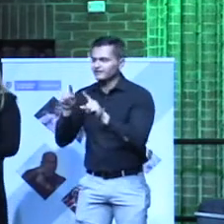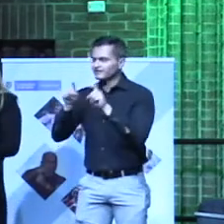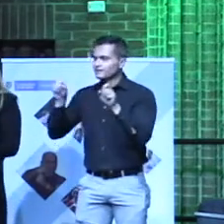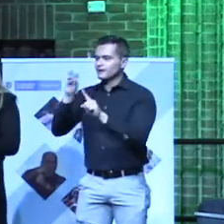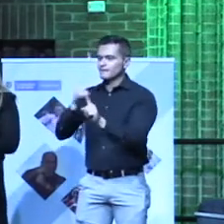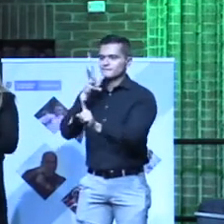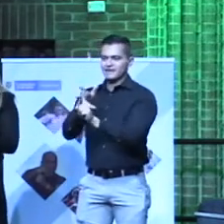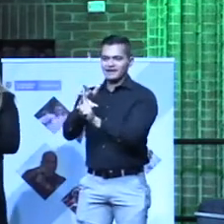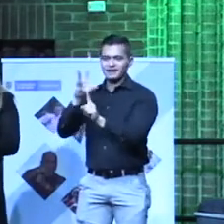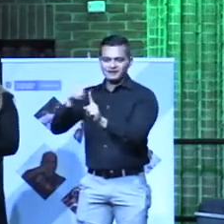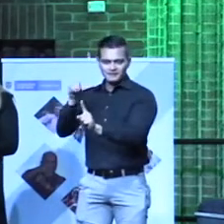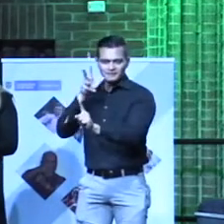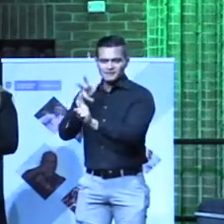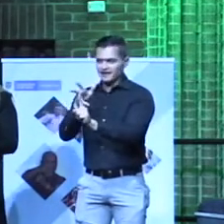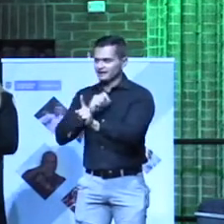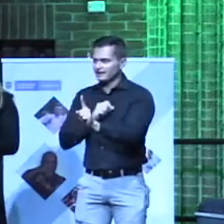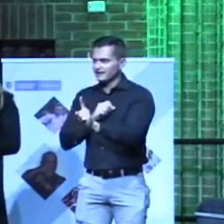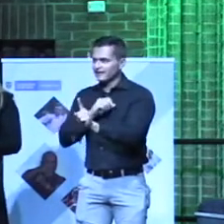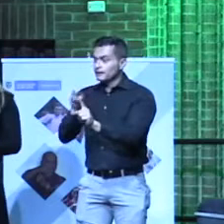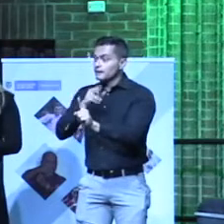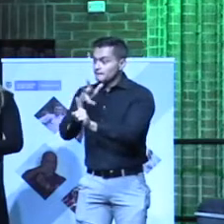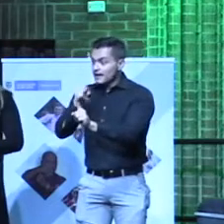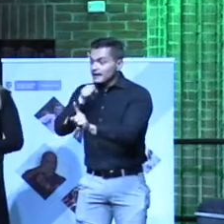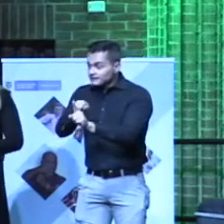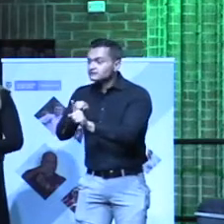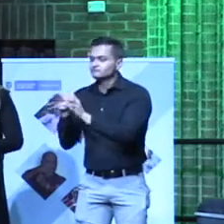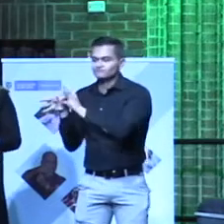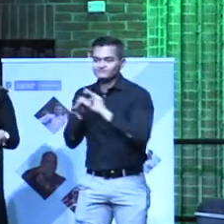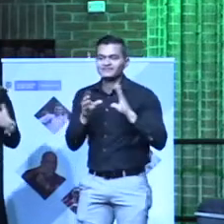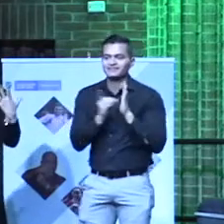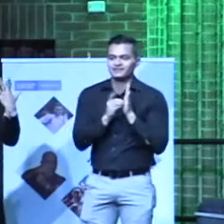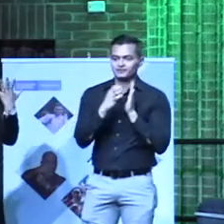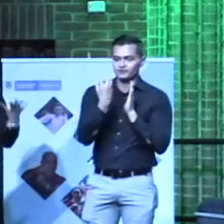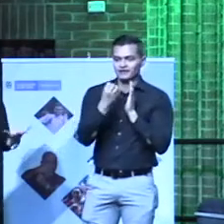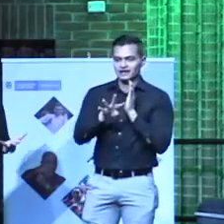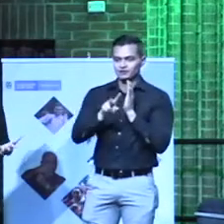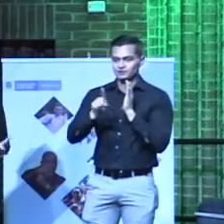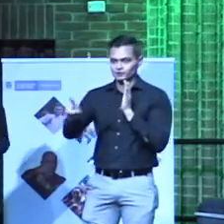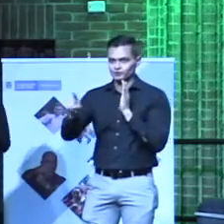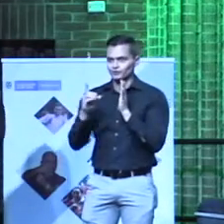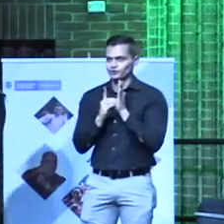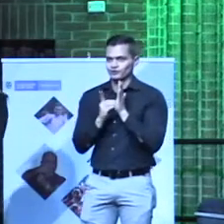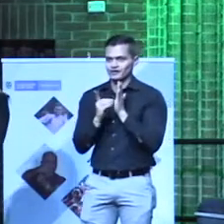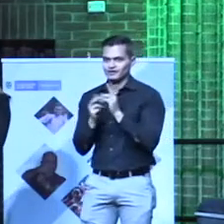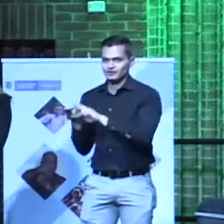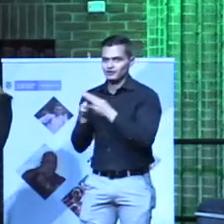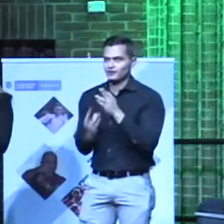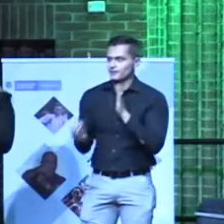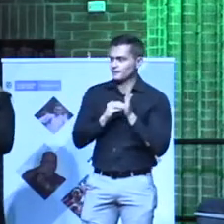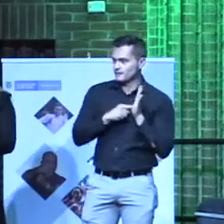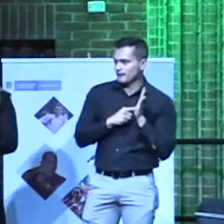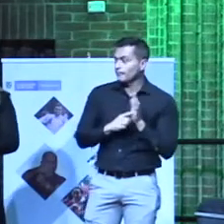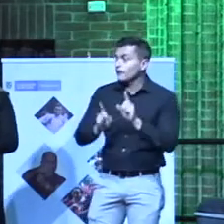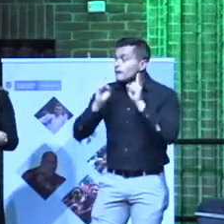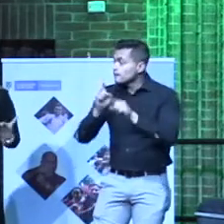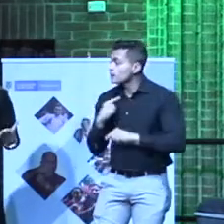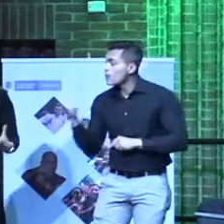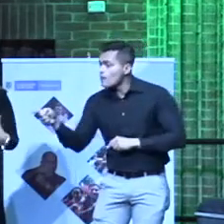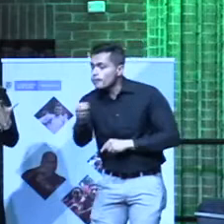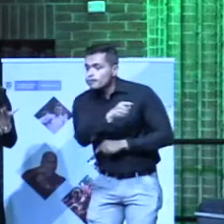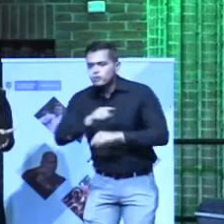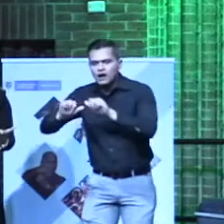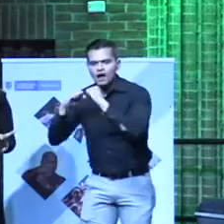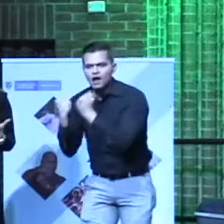El PIAR es una herramienta que definió el decreto 1421, pero que los docentes que estaban en aula, los docentes de aula,